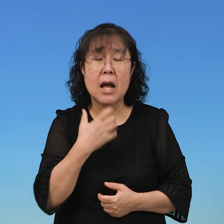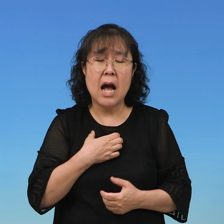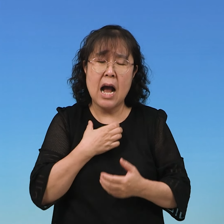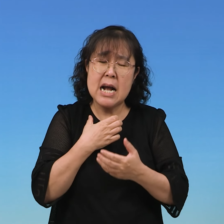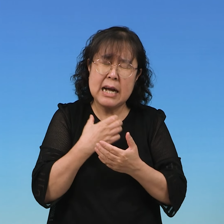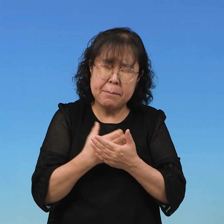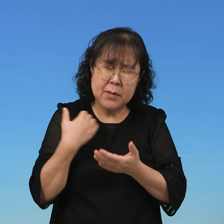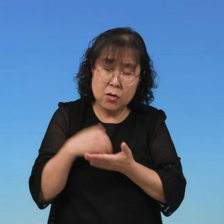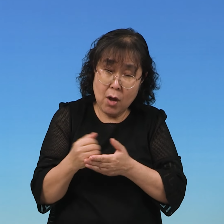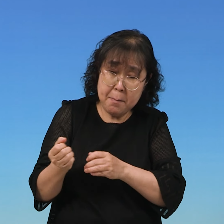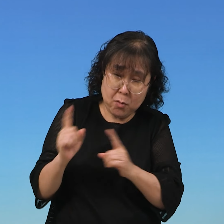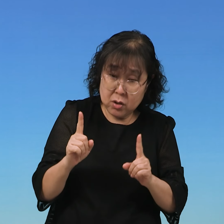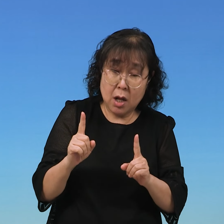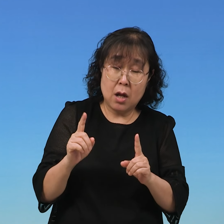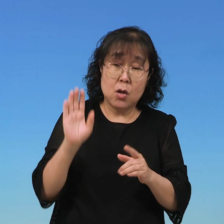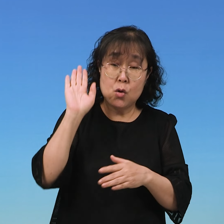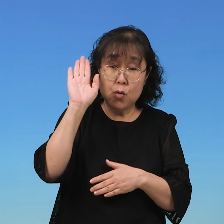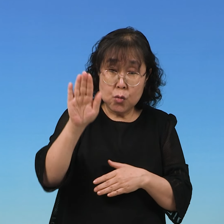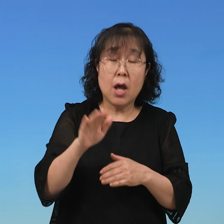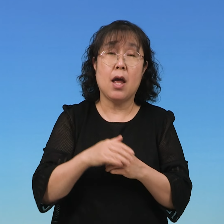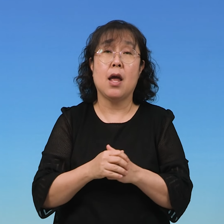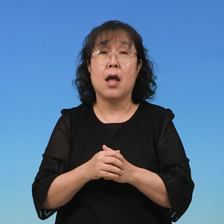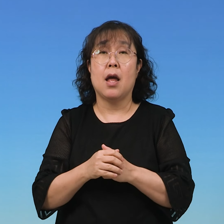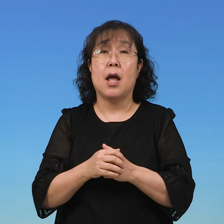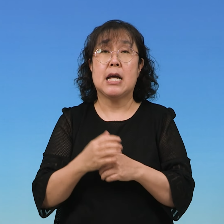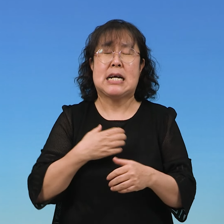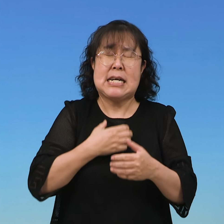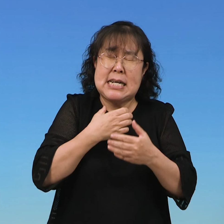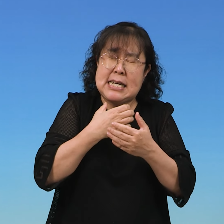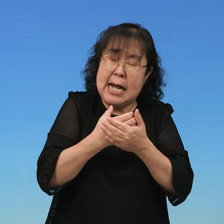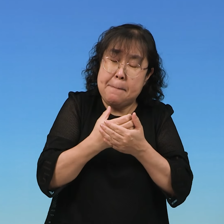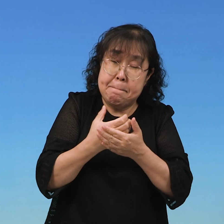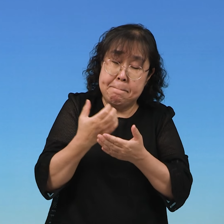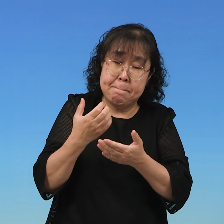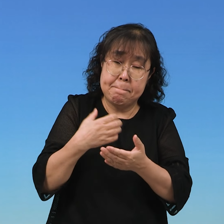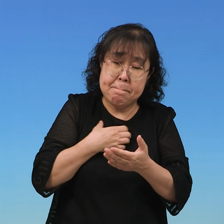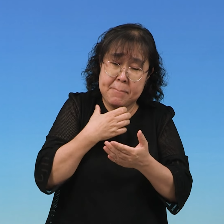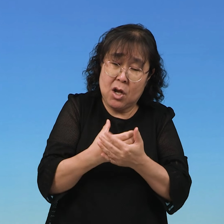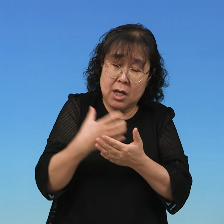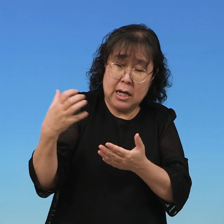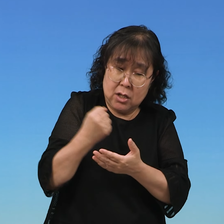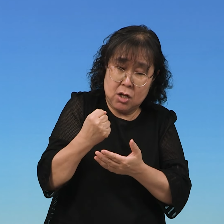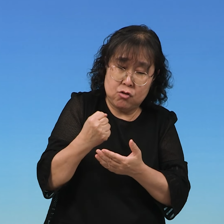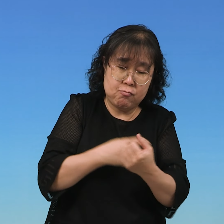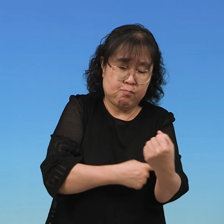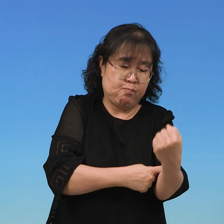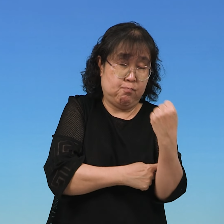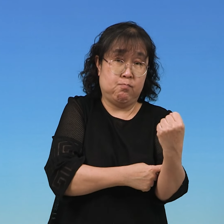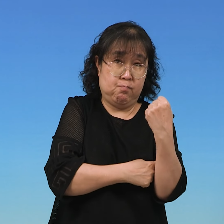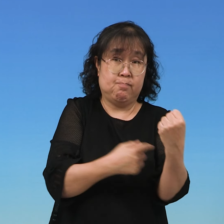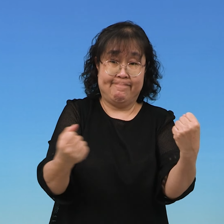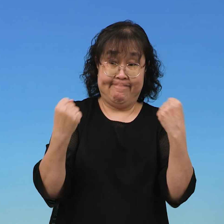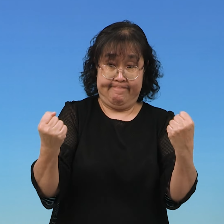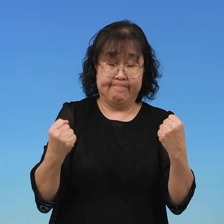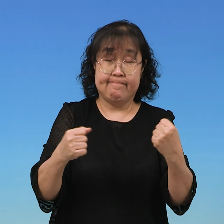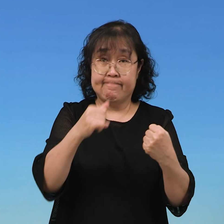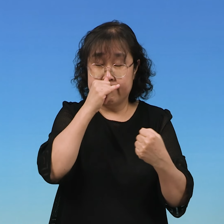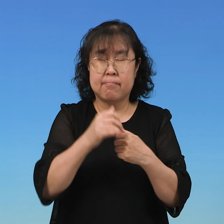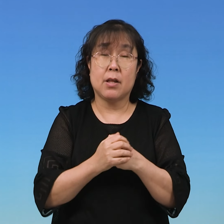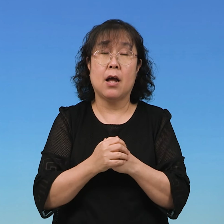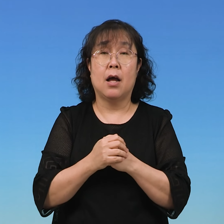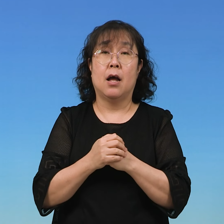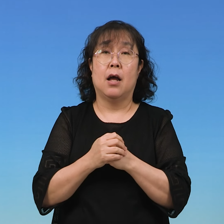야곱이 이렇게 감격이 회복이 되고 났더니요, 그 감격이 가져다 주는 에너지가 있는 거 아십니까? 어떤 에너지를